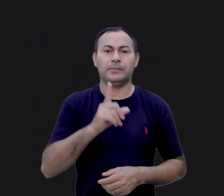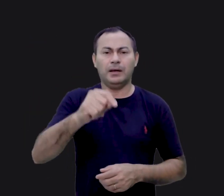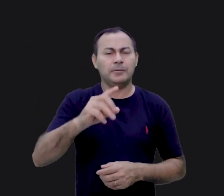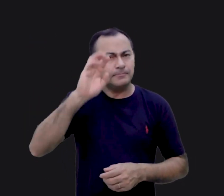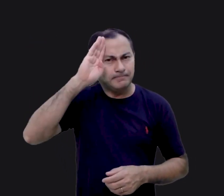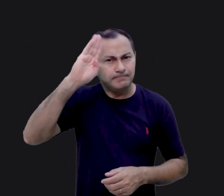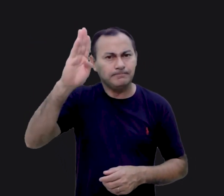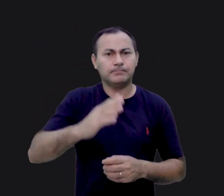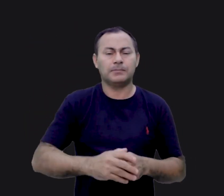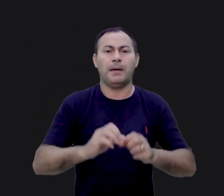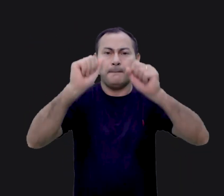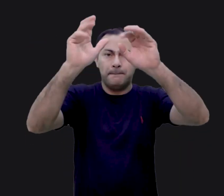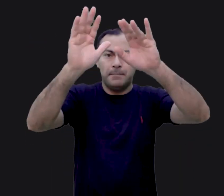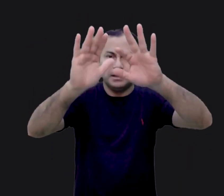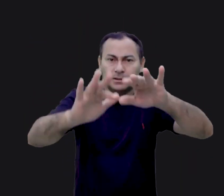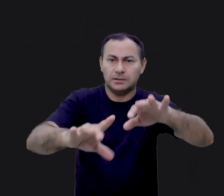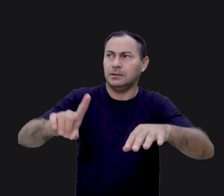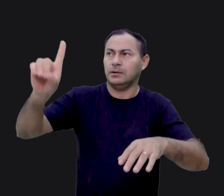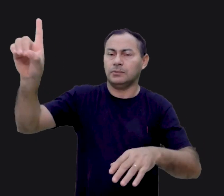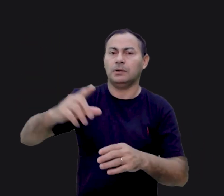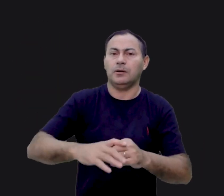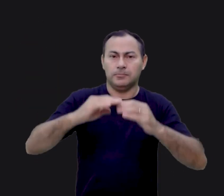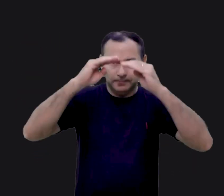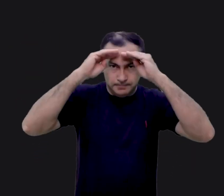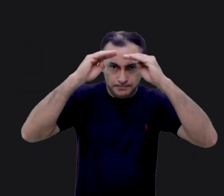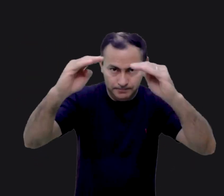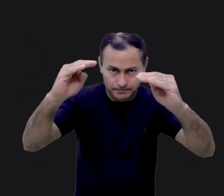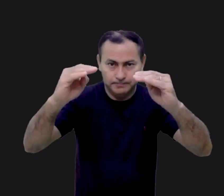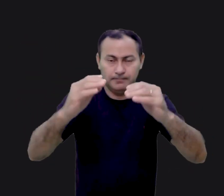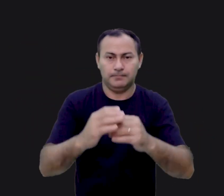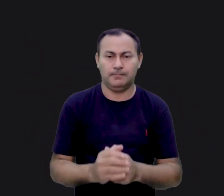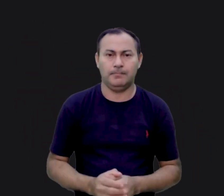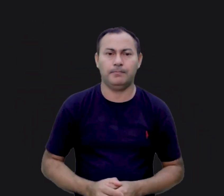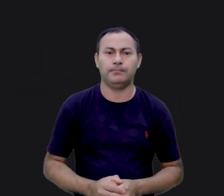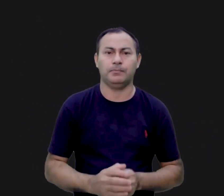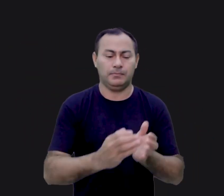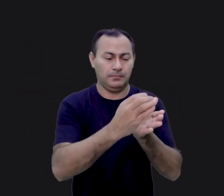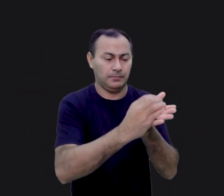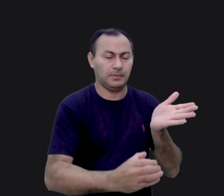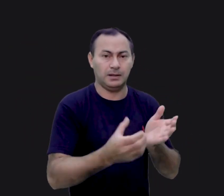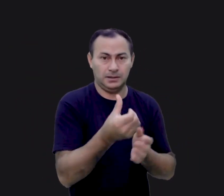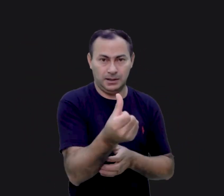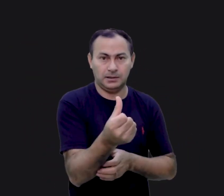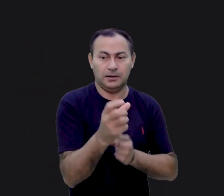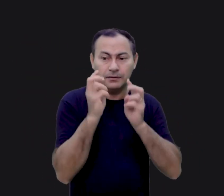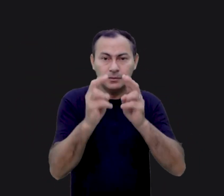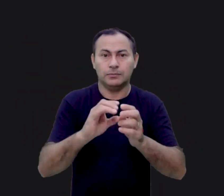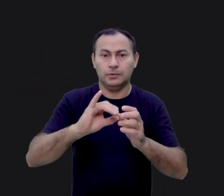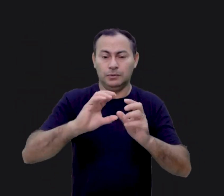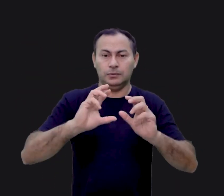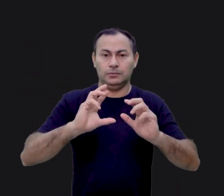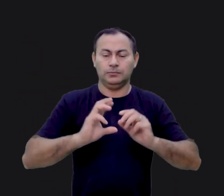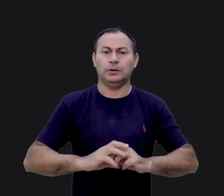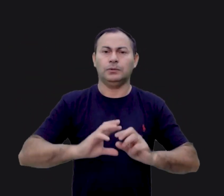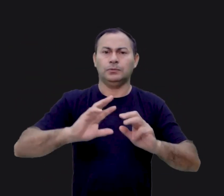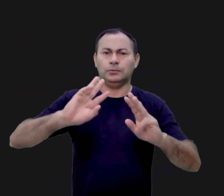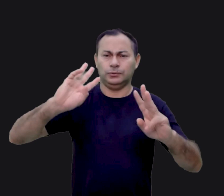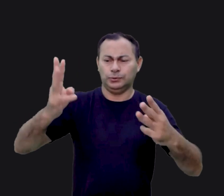essa é a chave para as bençãos de Deus a obediência o capítulo 6 é considerado pelos judeus Como uma